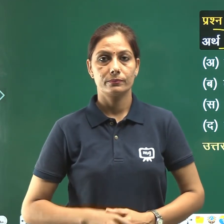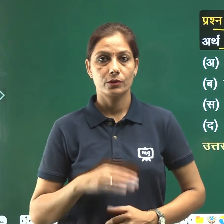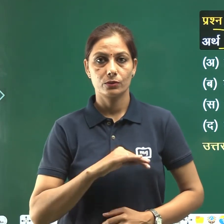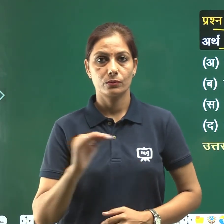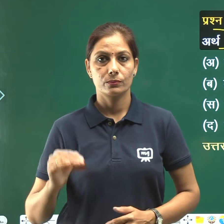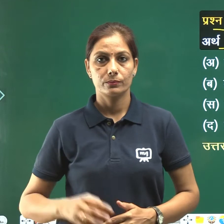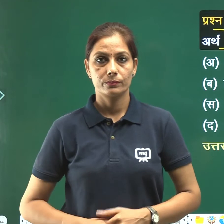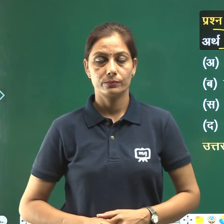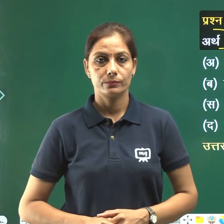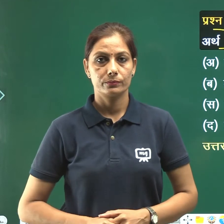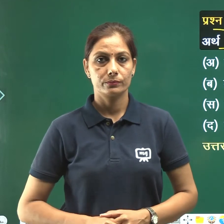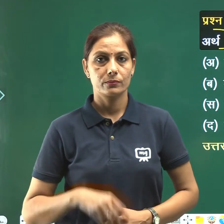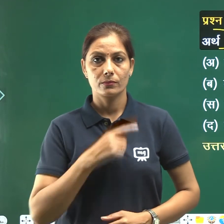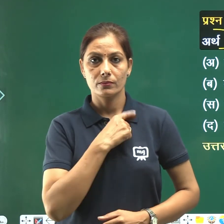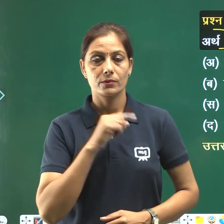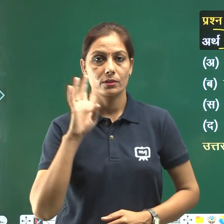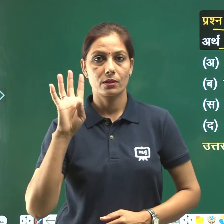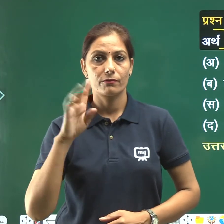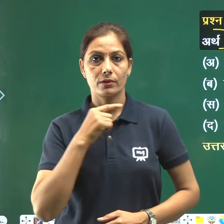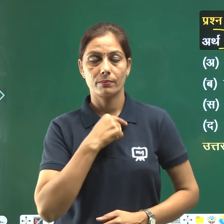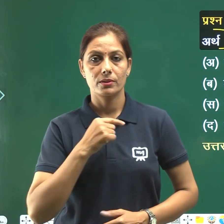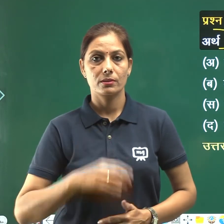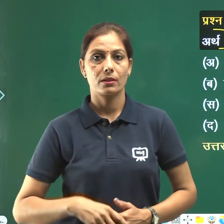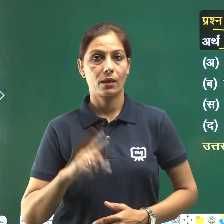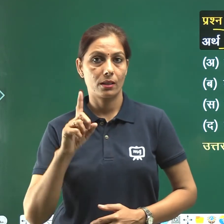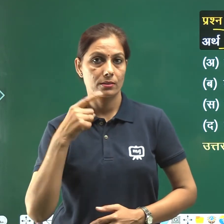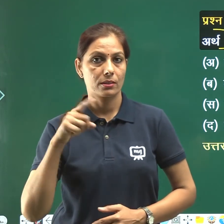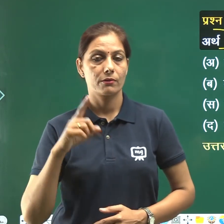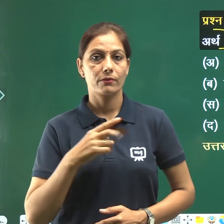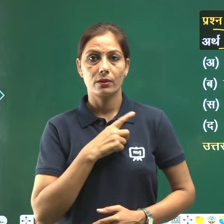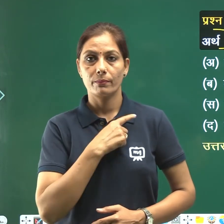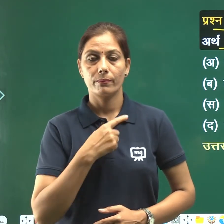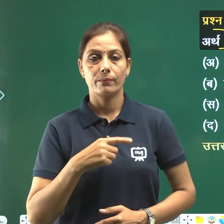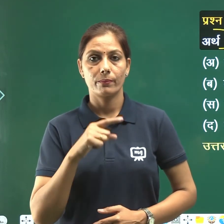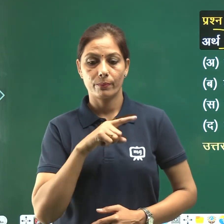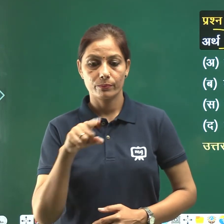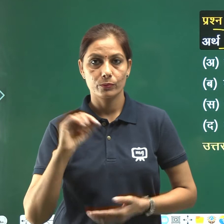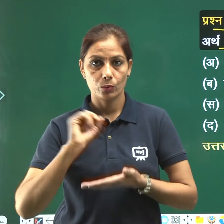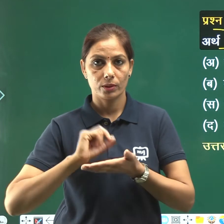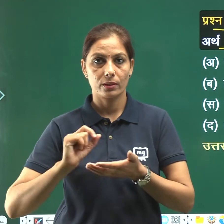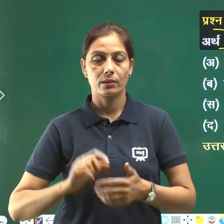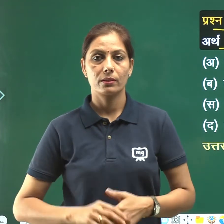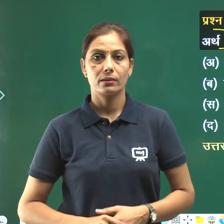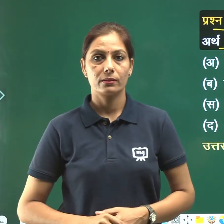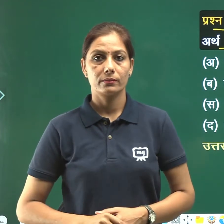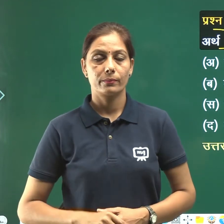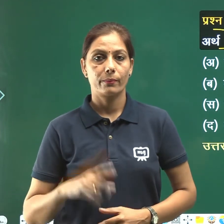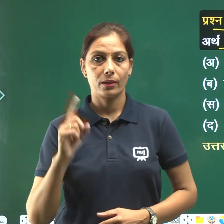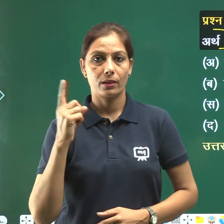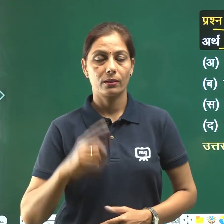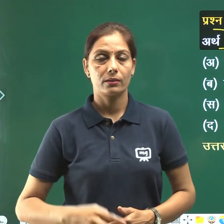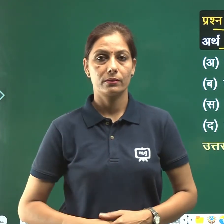बच्चों, इन 4 विकल्प में से एक सही विकल्प आपको लिखना है।